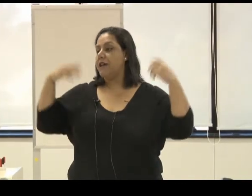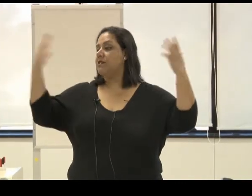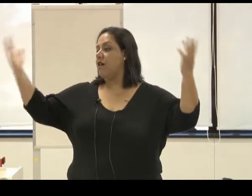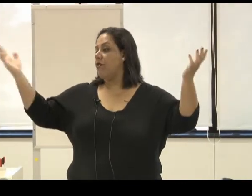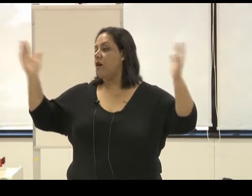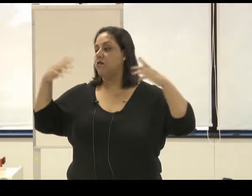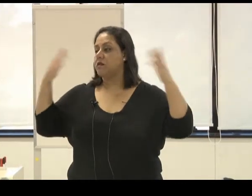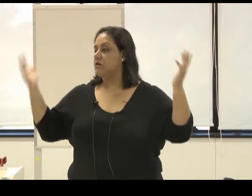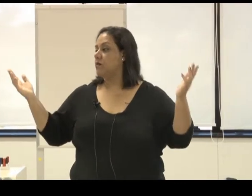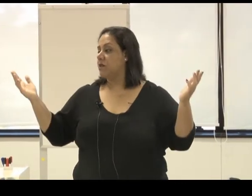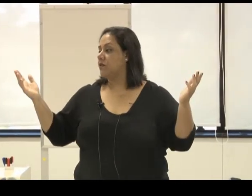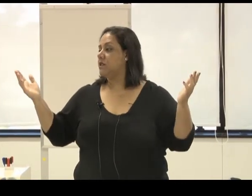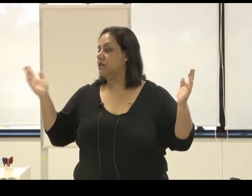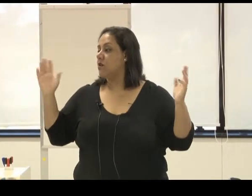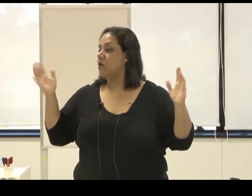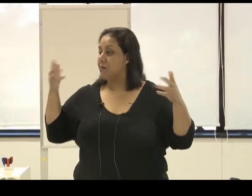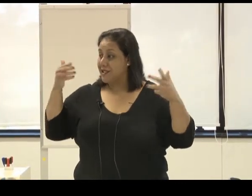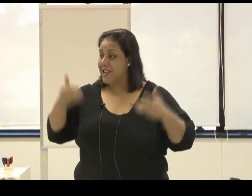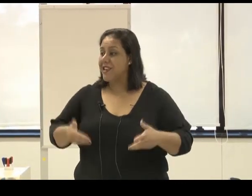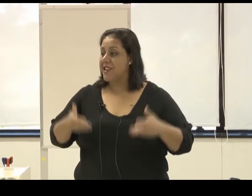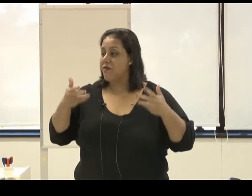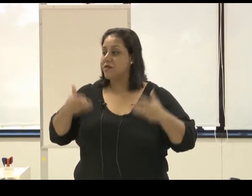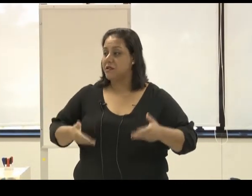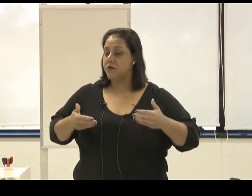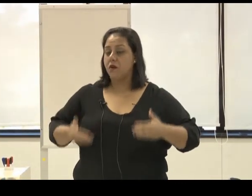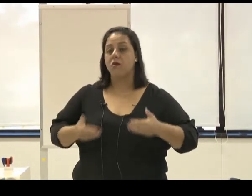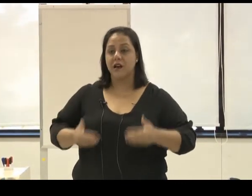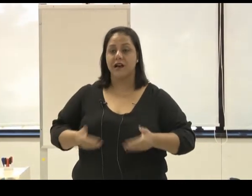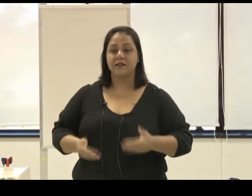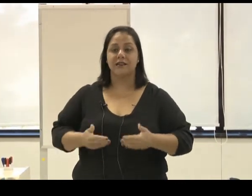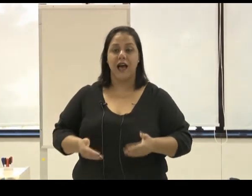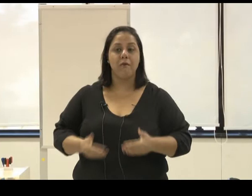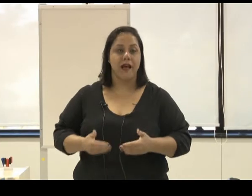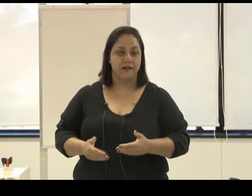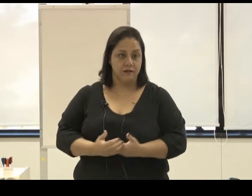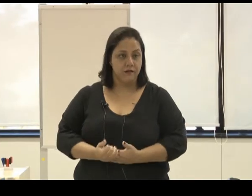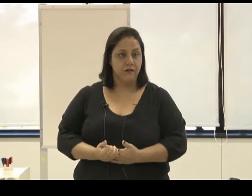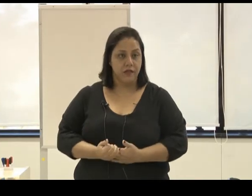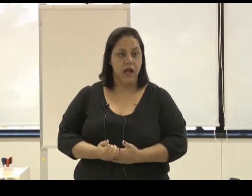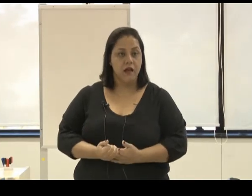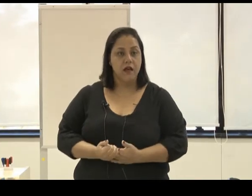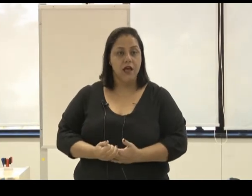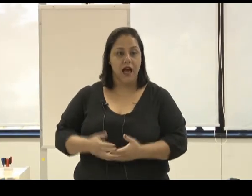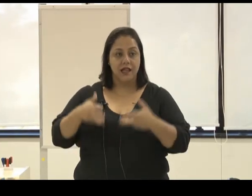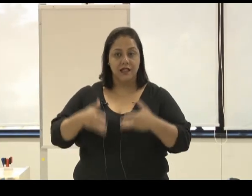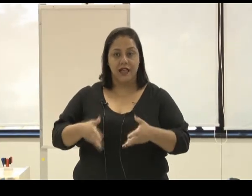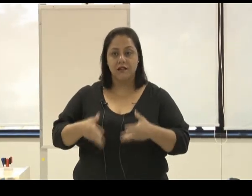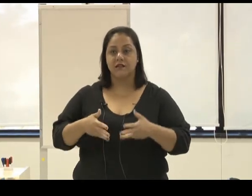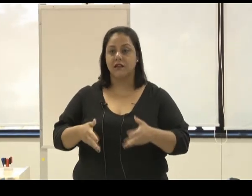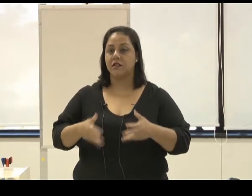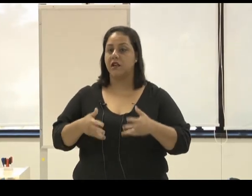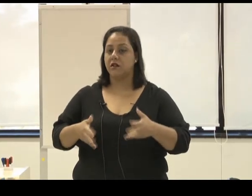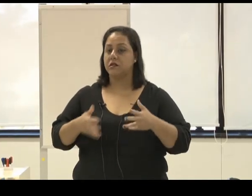lá fora vocês não vão precisar fazer tanta coisa. Mas aqui vocês vão cansar mais, tá? Aqui dentro da sala de aula vocês